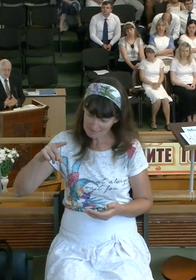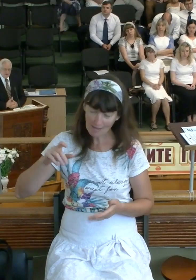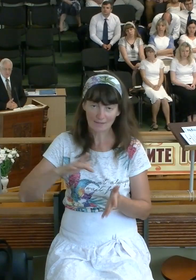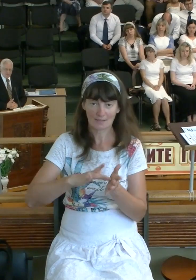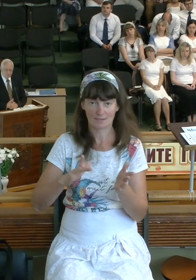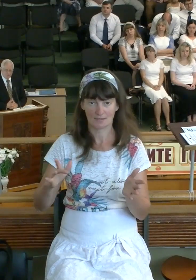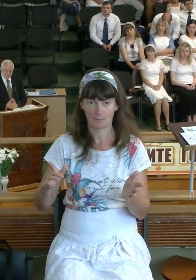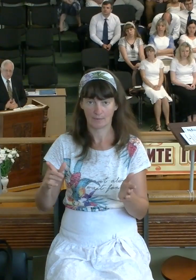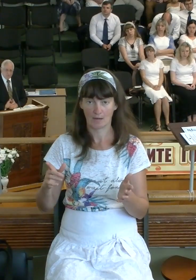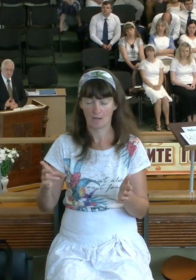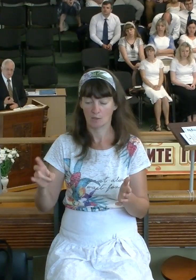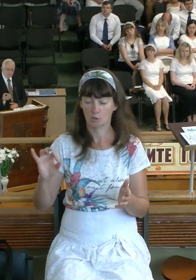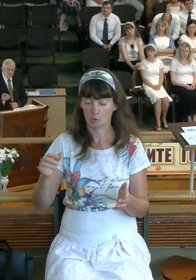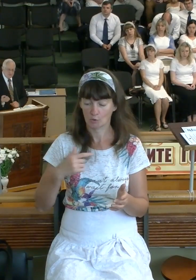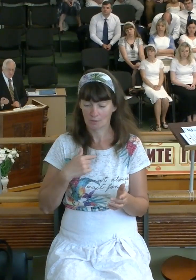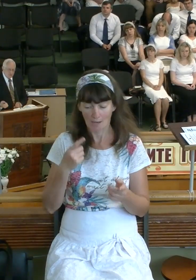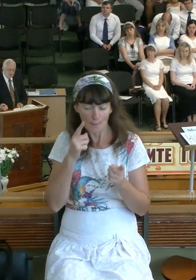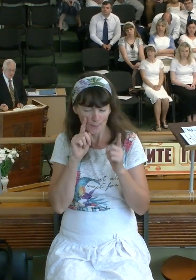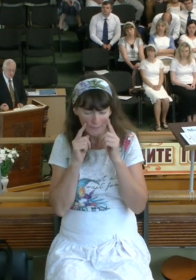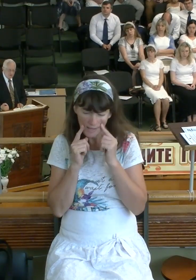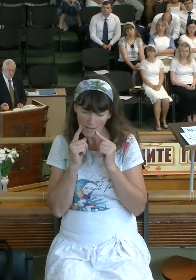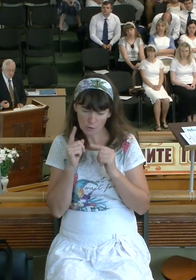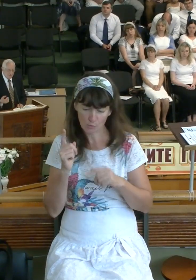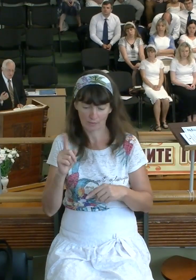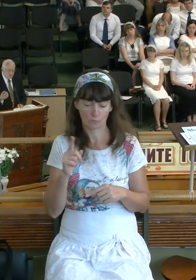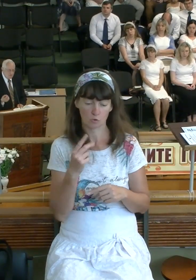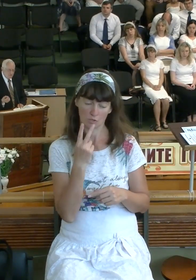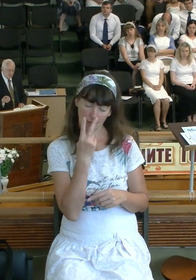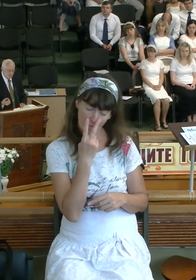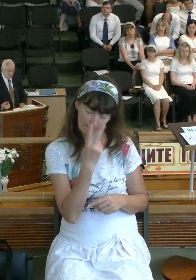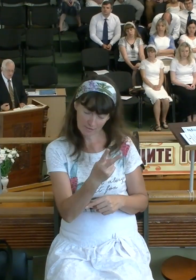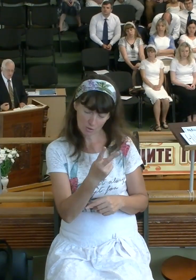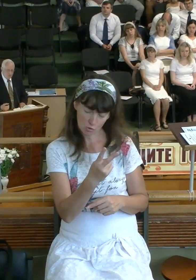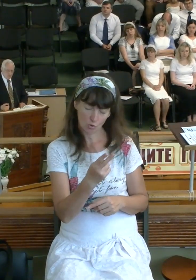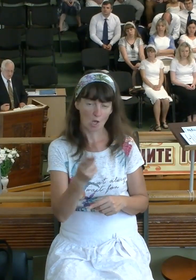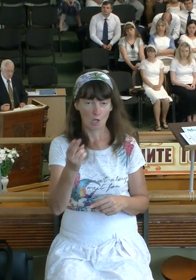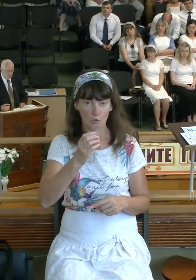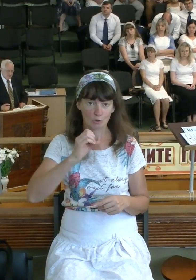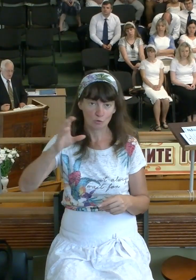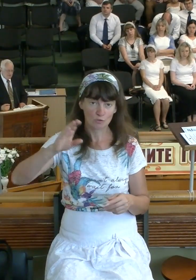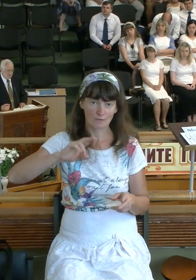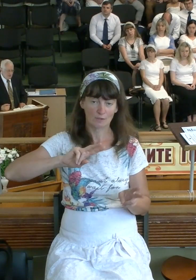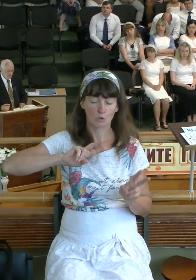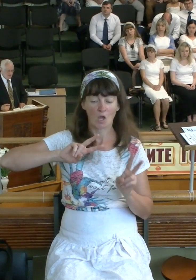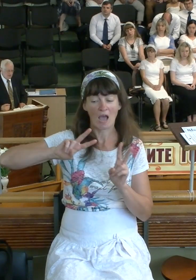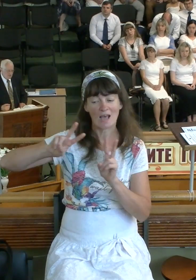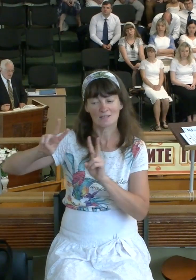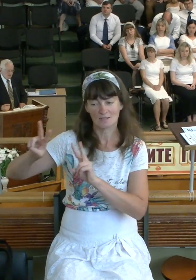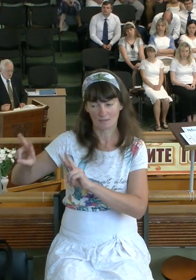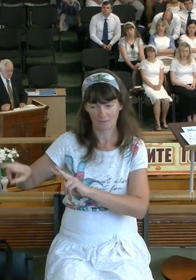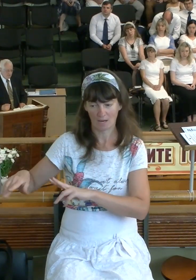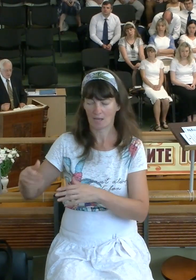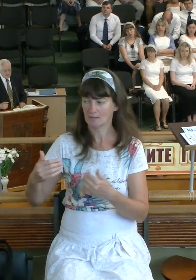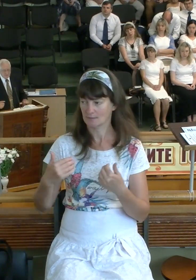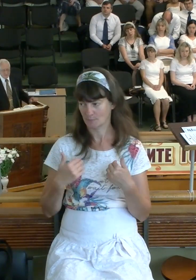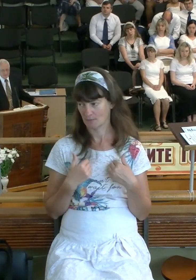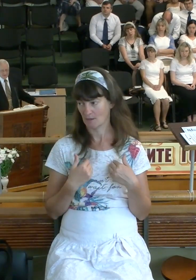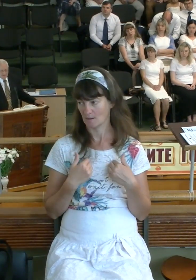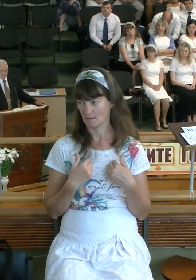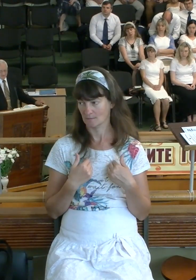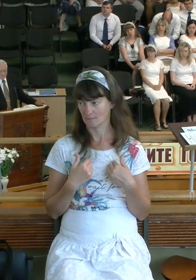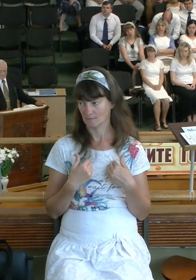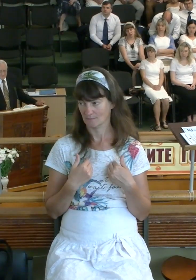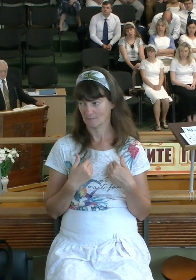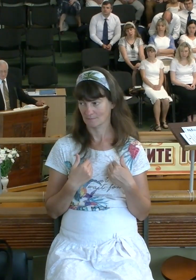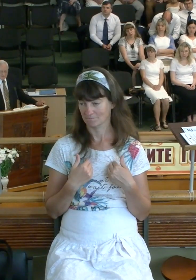я плачу, потому что вижу, Дух Святой уходит от меня. Плачем ли